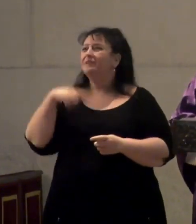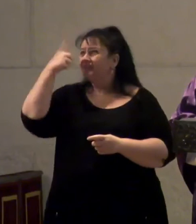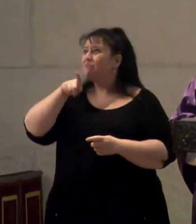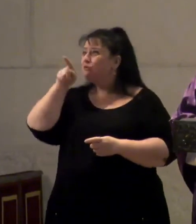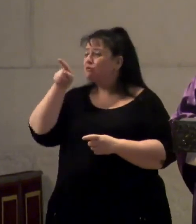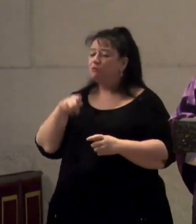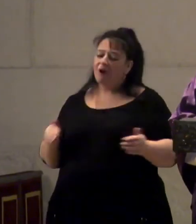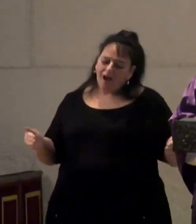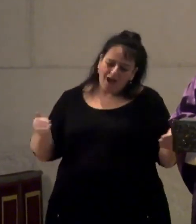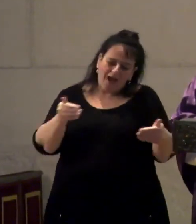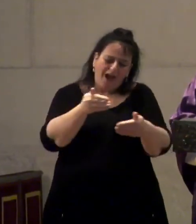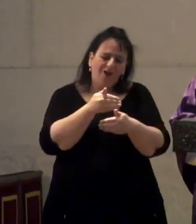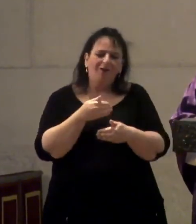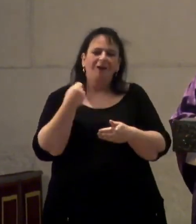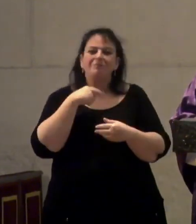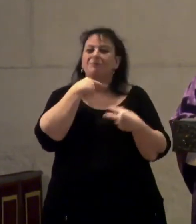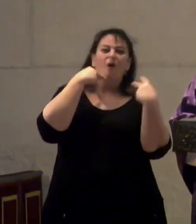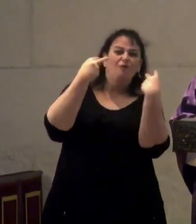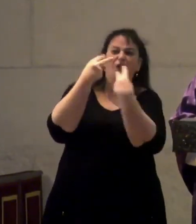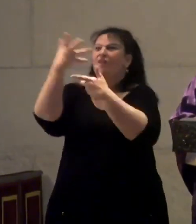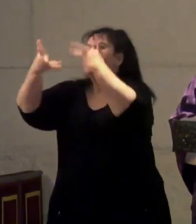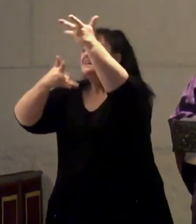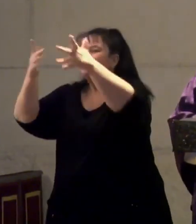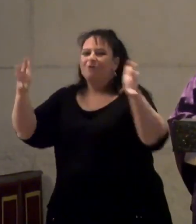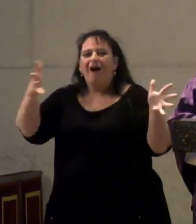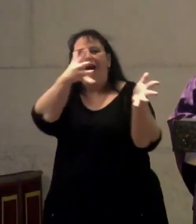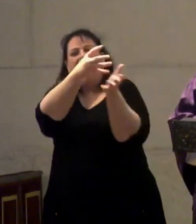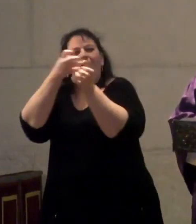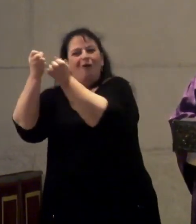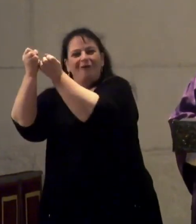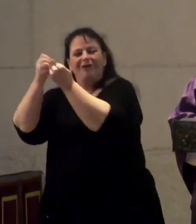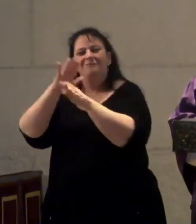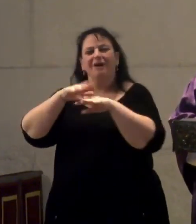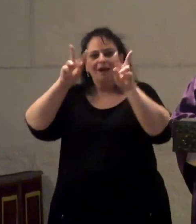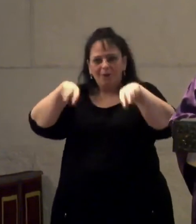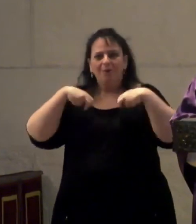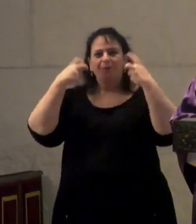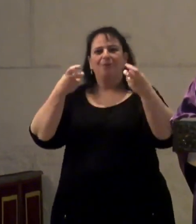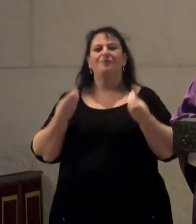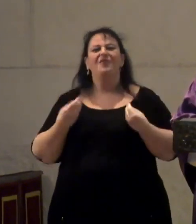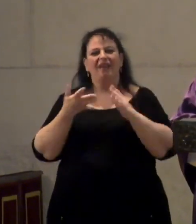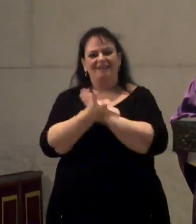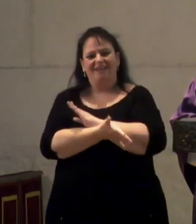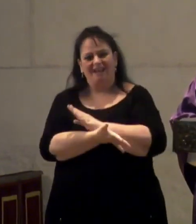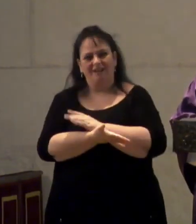que acoges estas voces nuestras y las transformas en vida